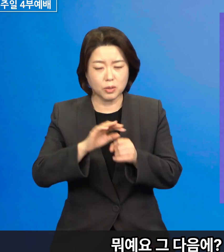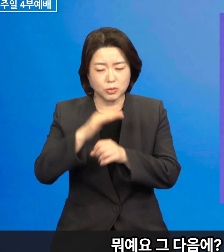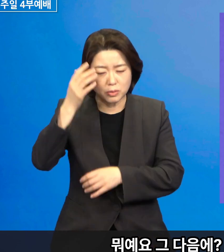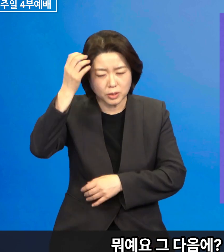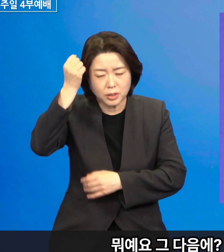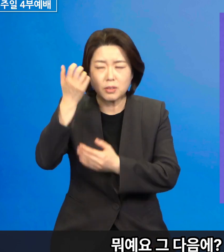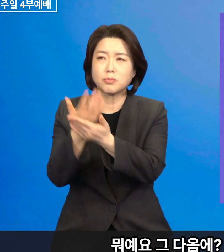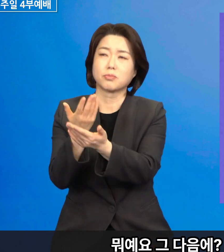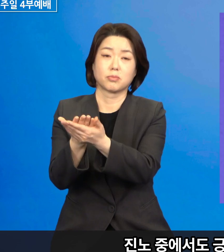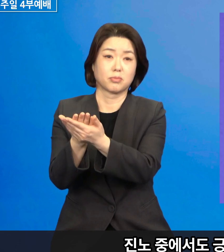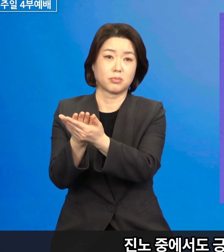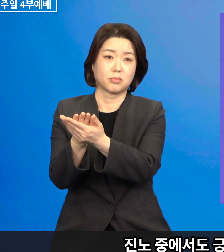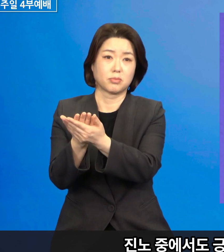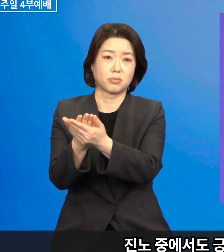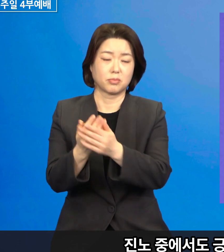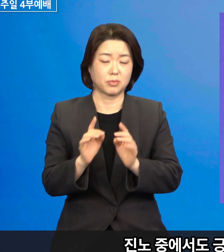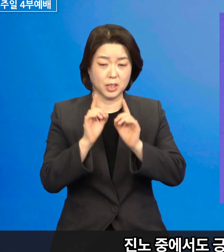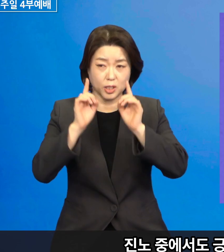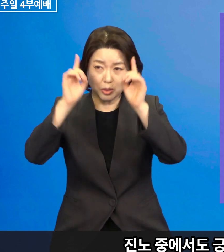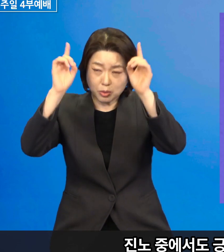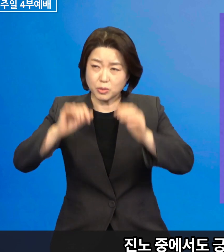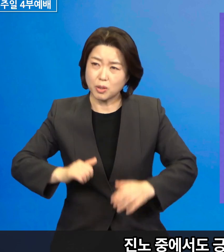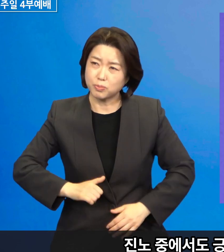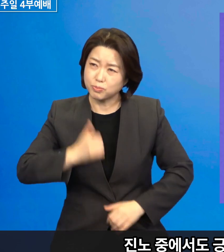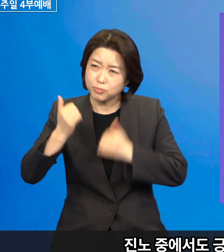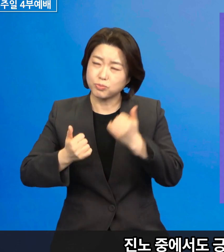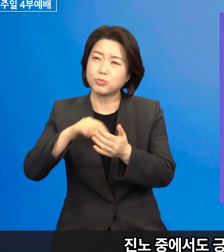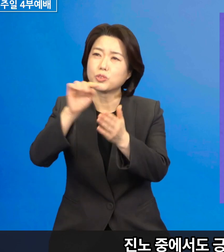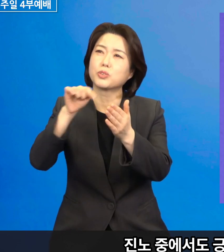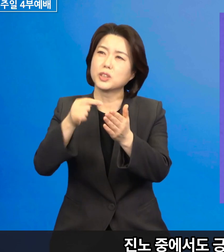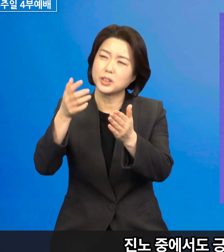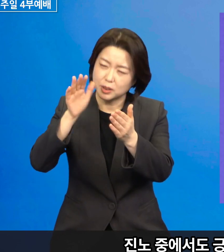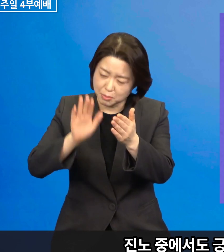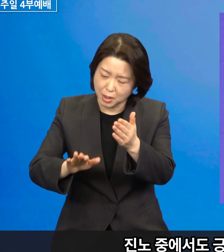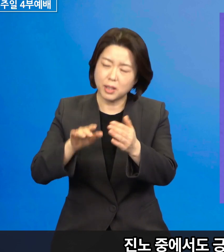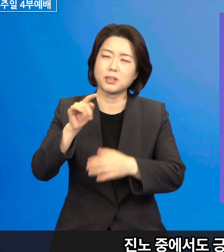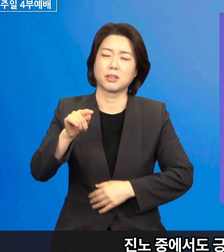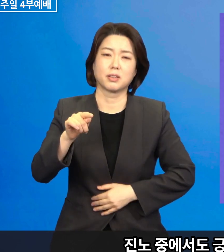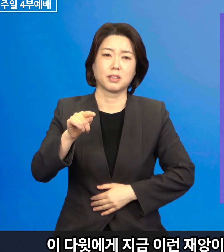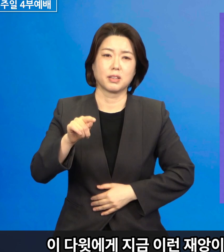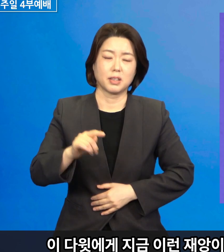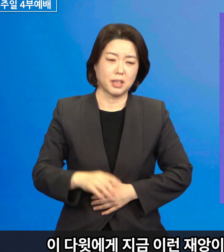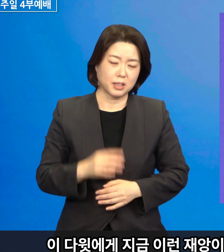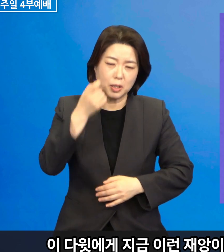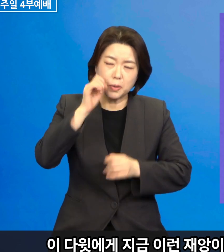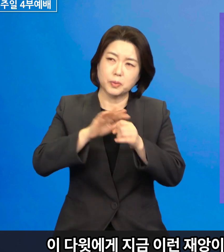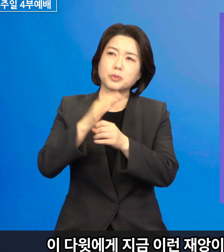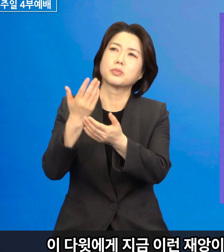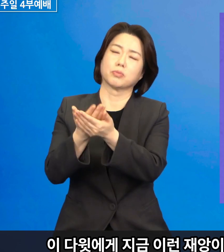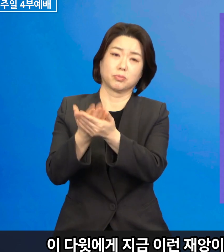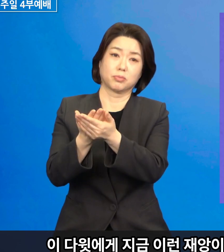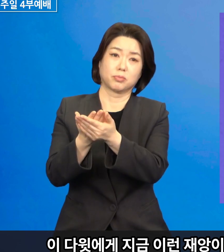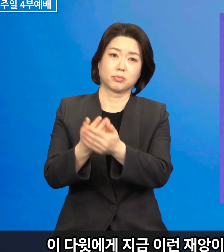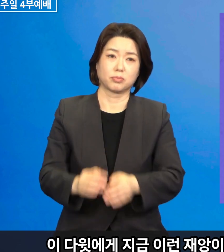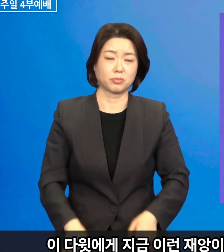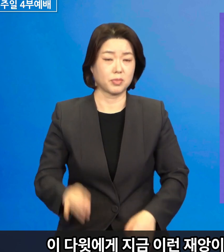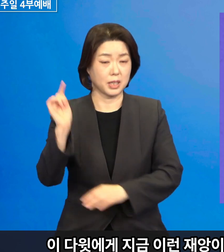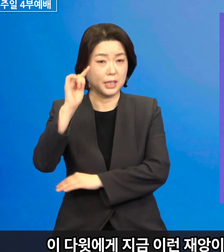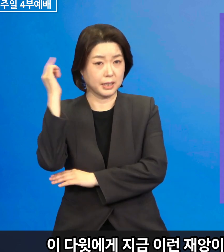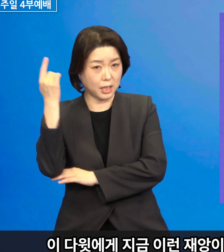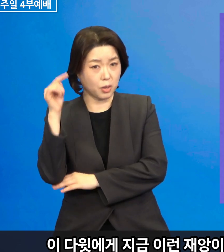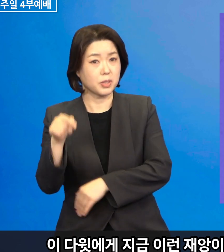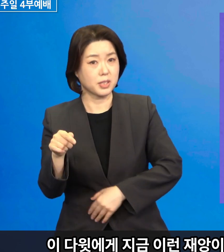마십시오. 진노 중에서라도 긍휼을 잊지 마십시오. 이 다윗에게 지금 이런 재앙이